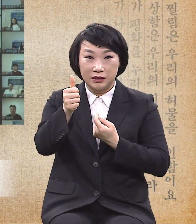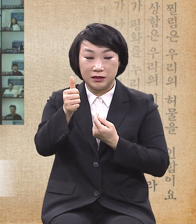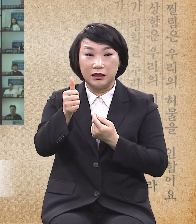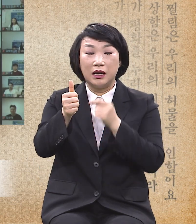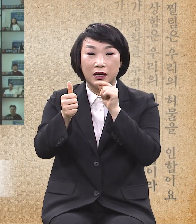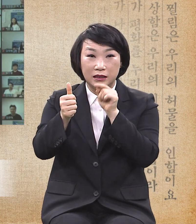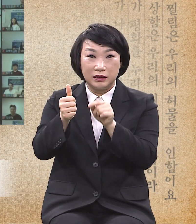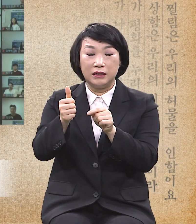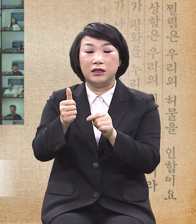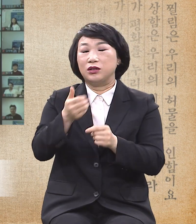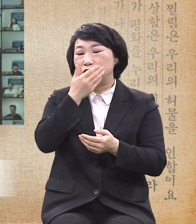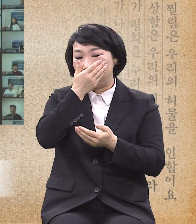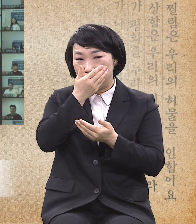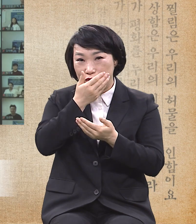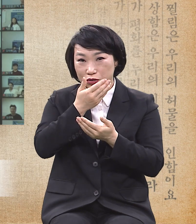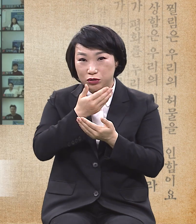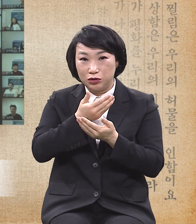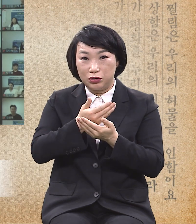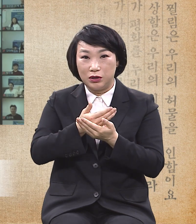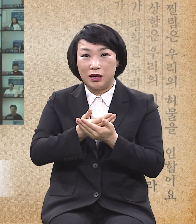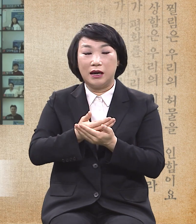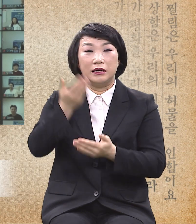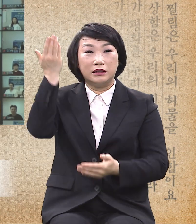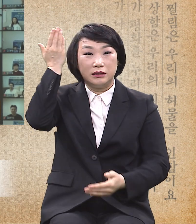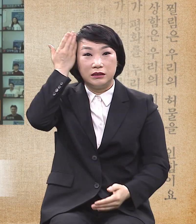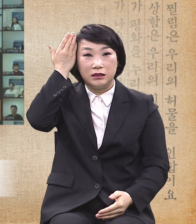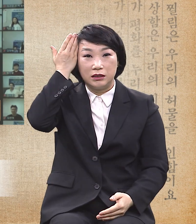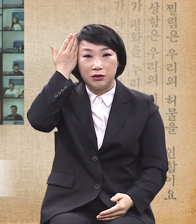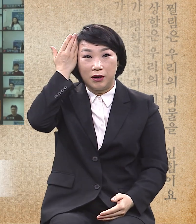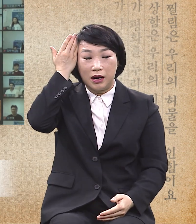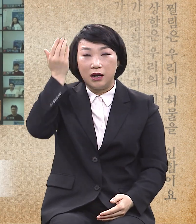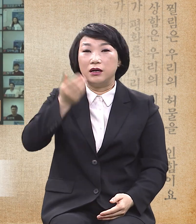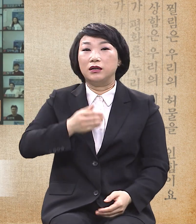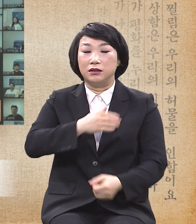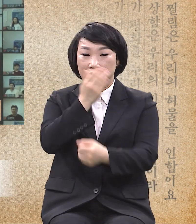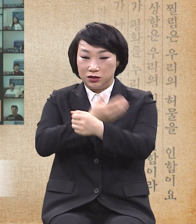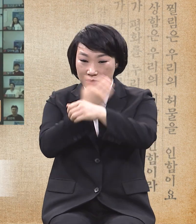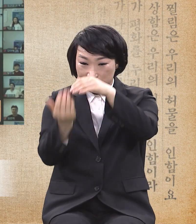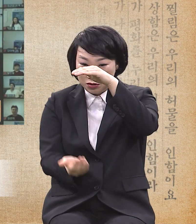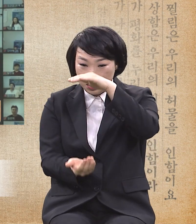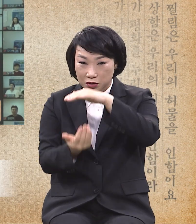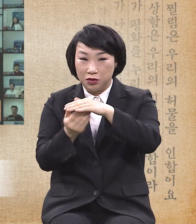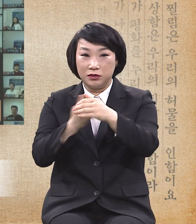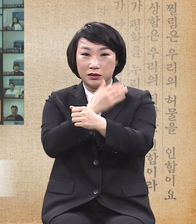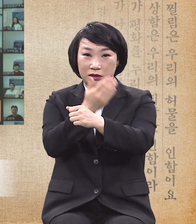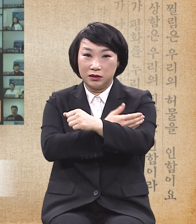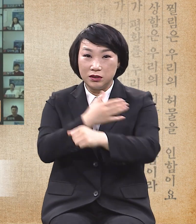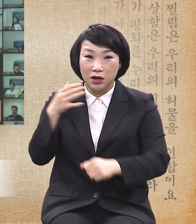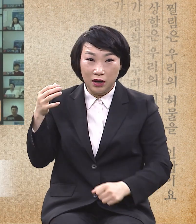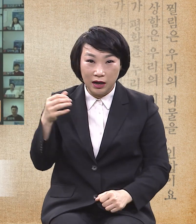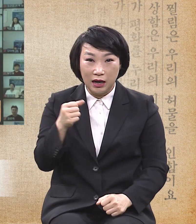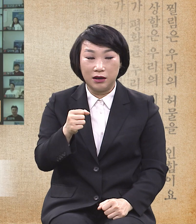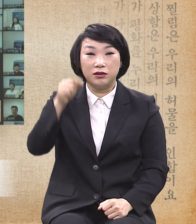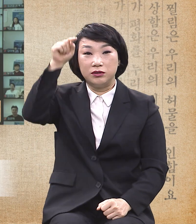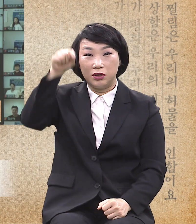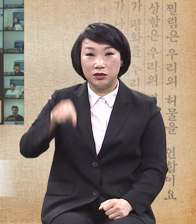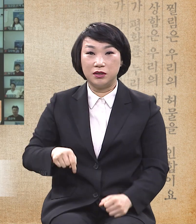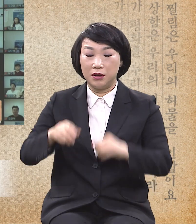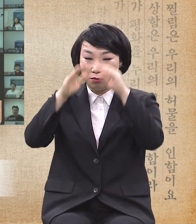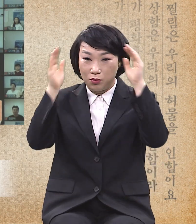그 존귀하신 지식과 전능하신 능력으로